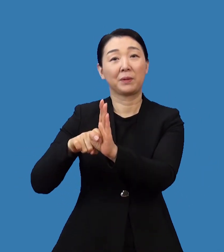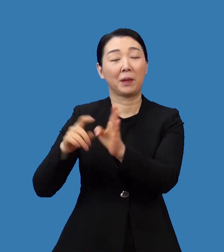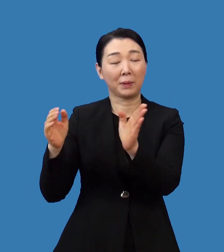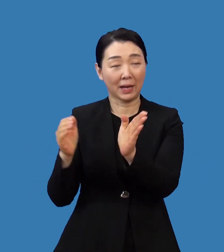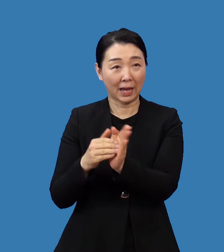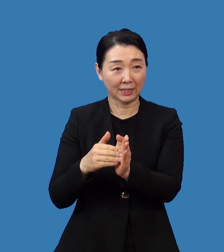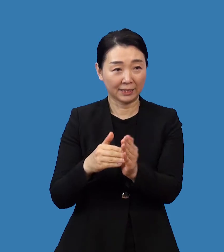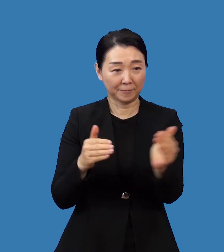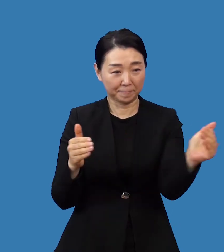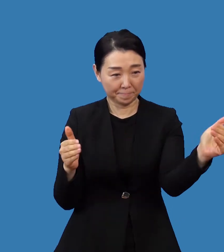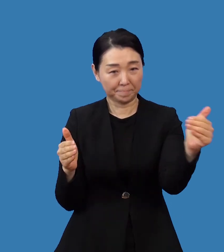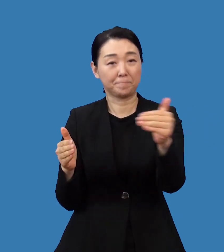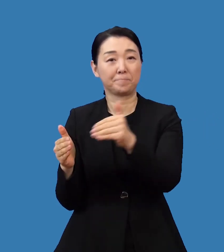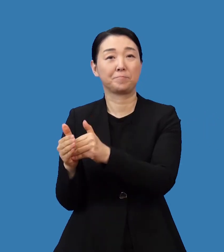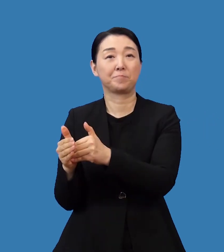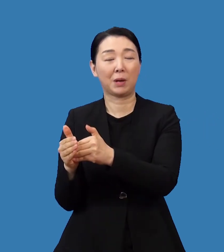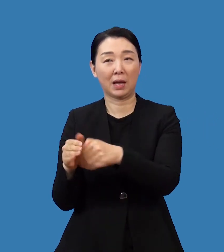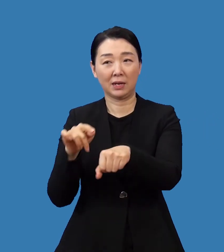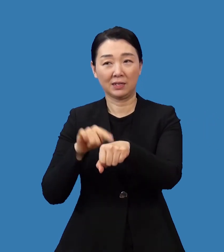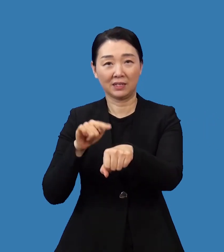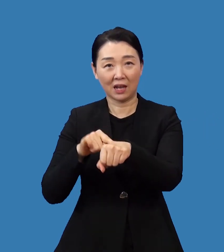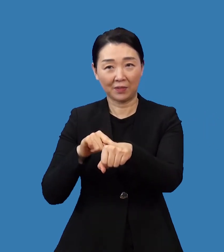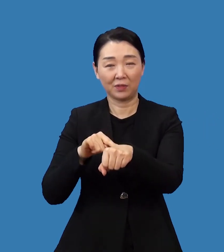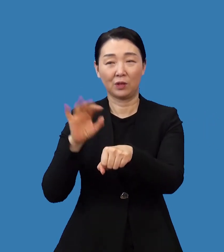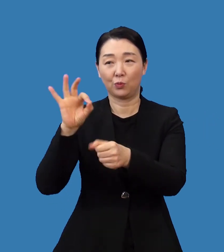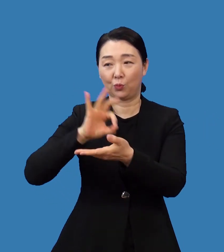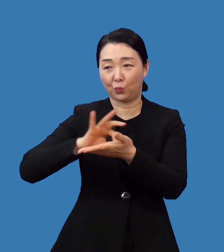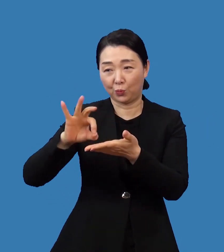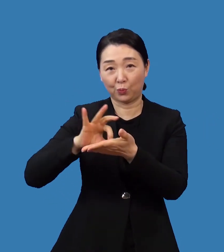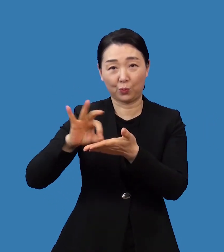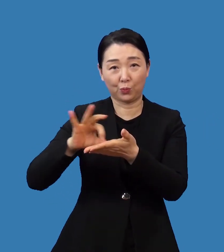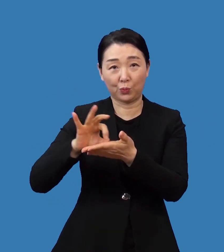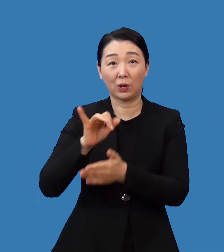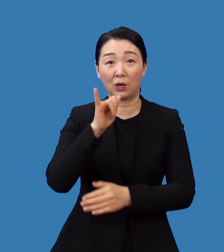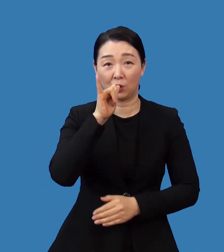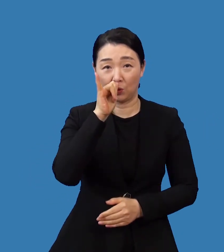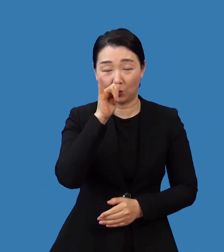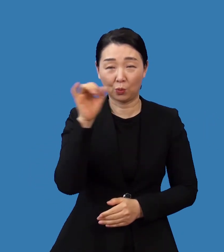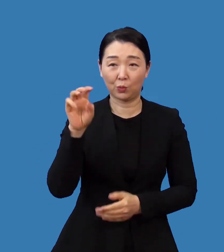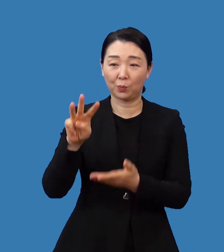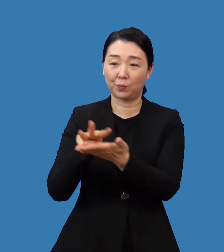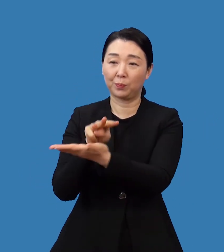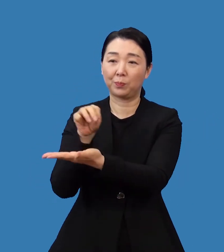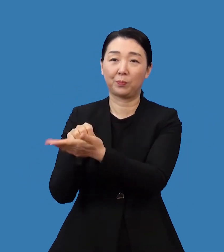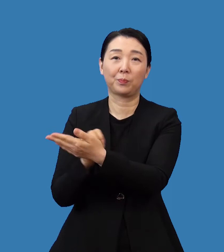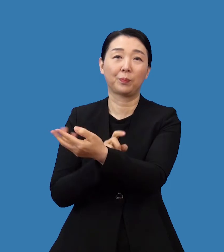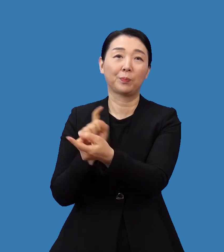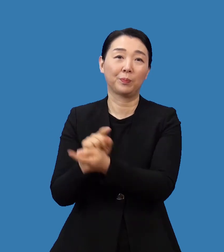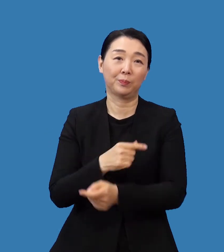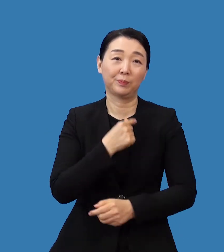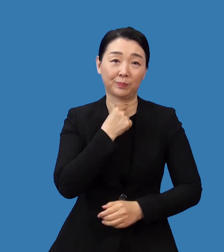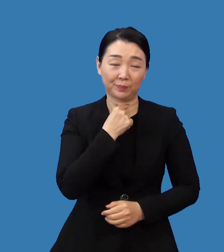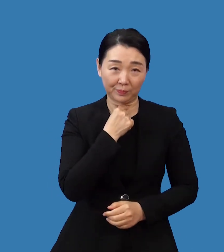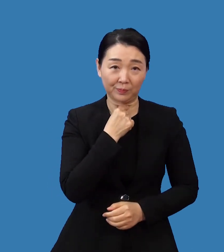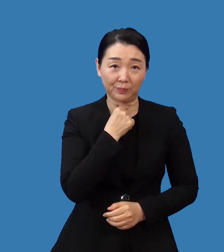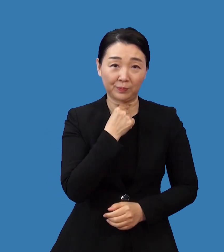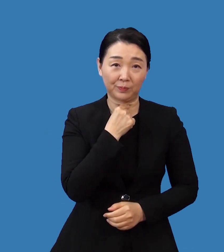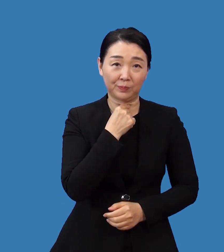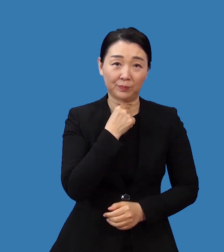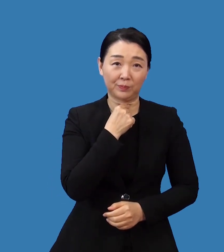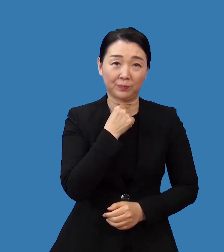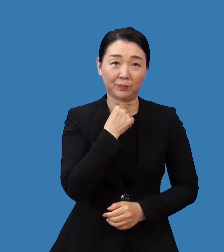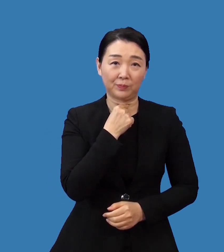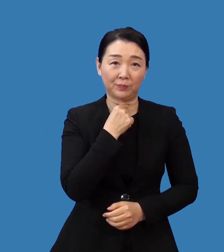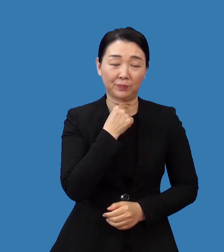정도로 많은 시간과 경비를 소요하면서 메시아를 만나고 싶어 했던